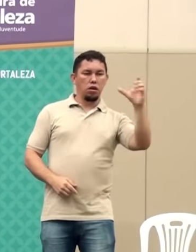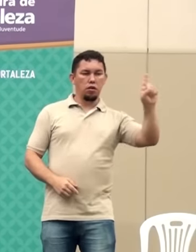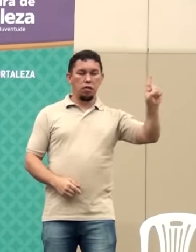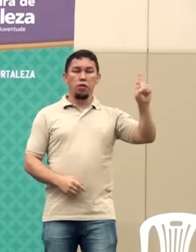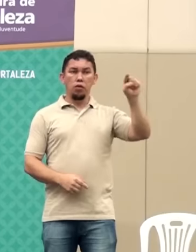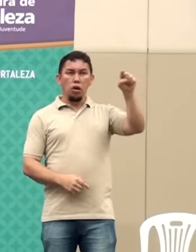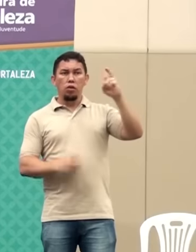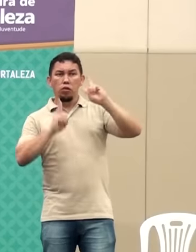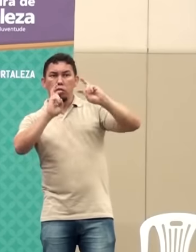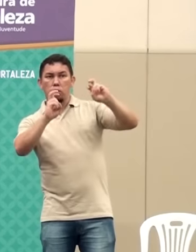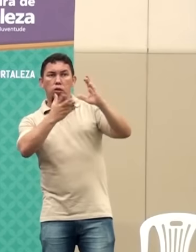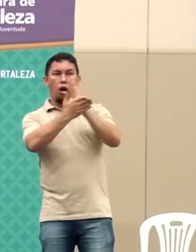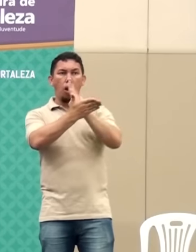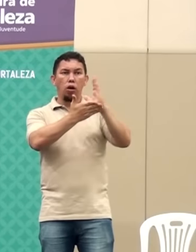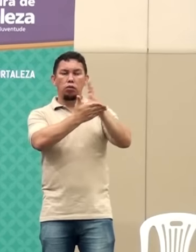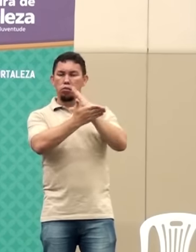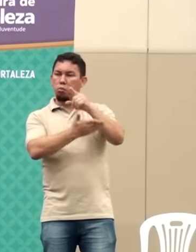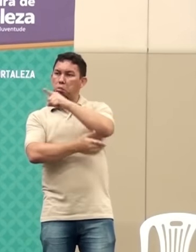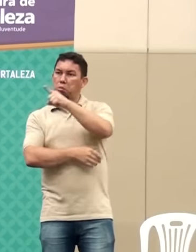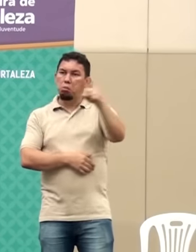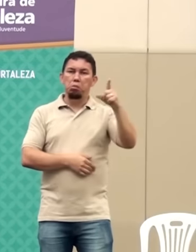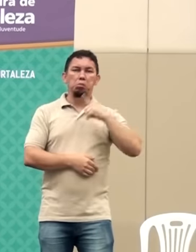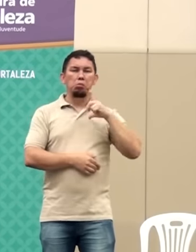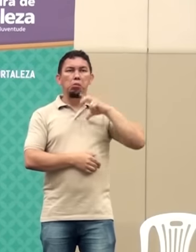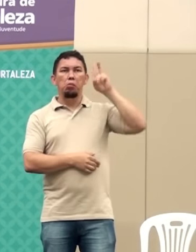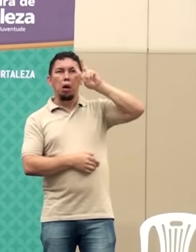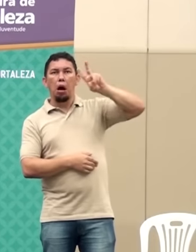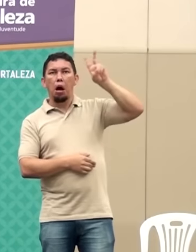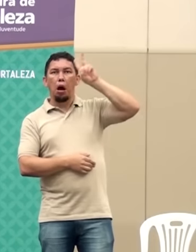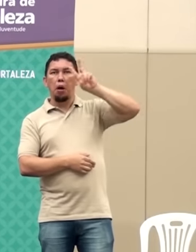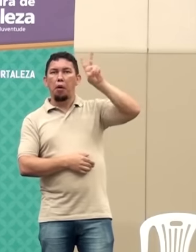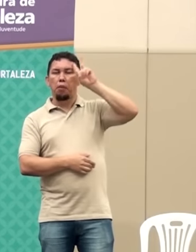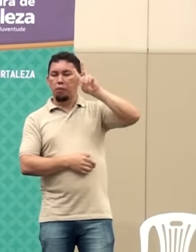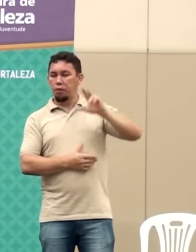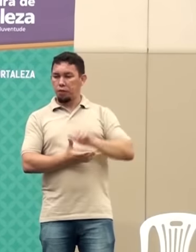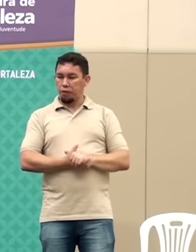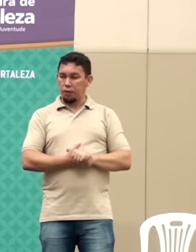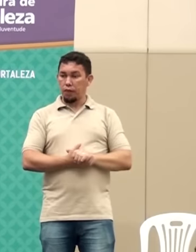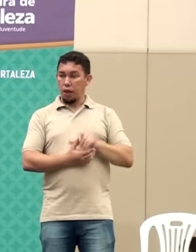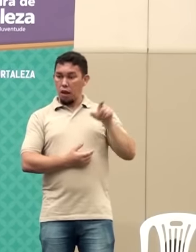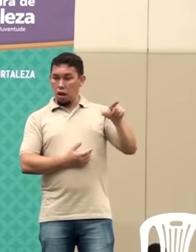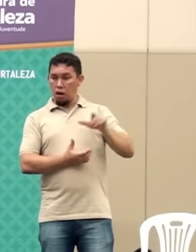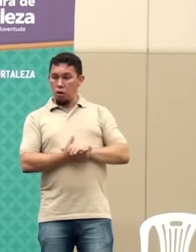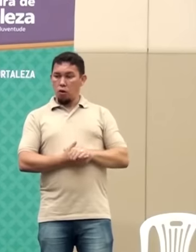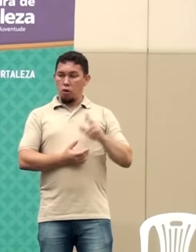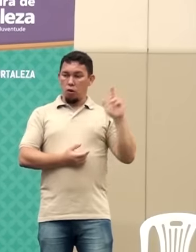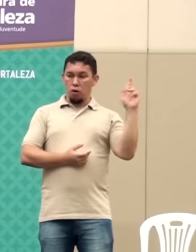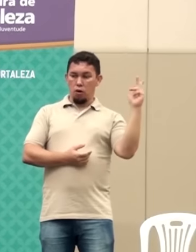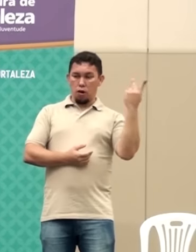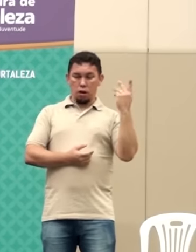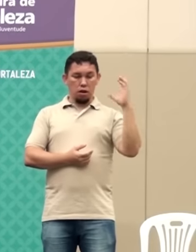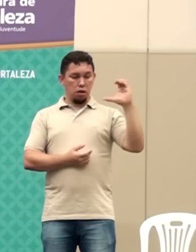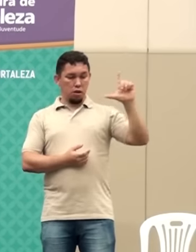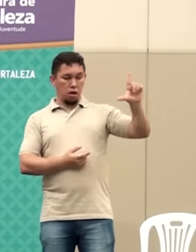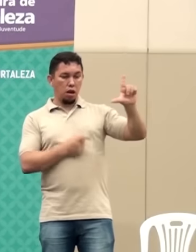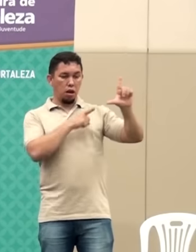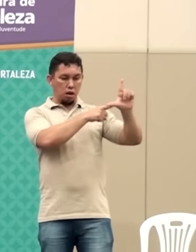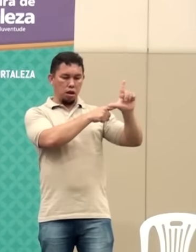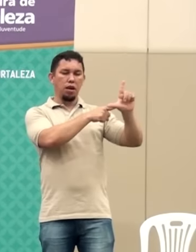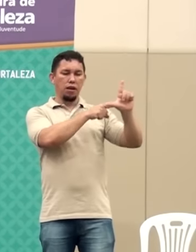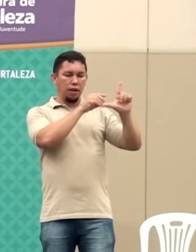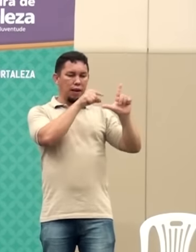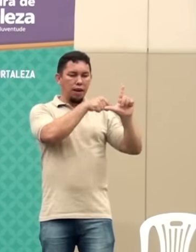consegue perceber, e alguns de vocês com certeza lembram, que o HCl é um ácido, né? Então eu já posso até adiantar uma